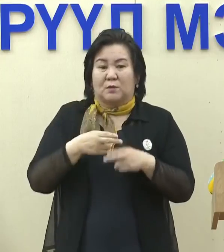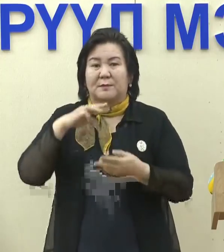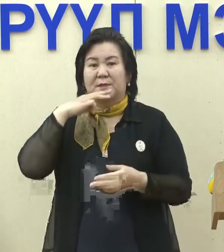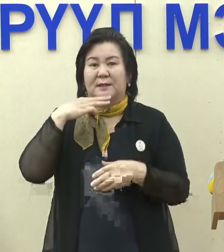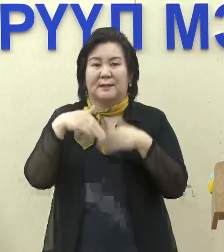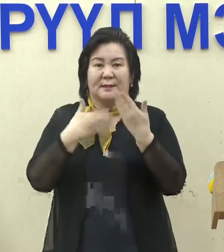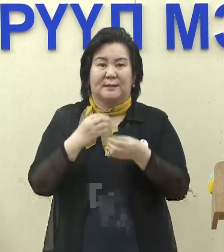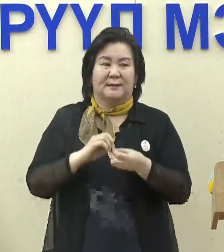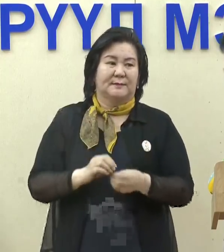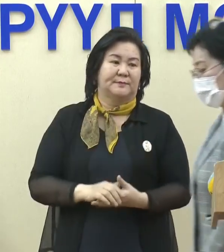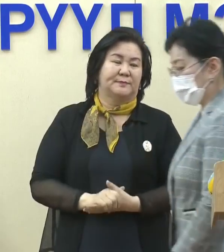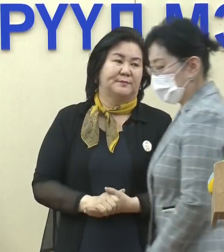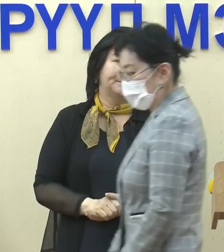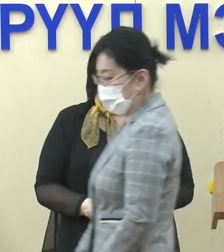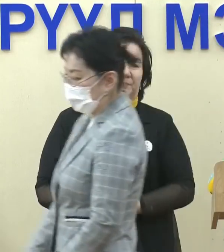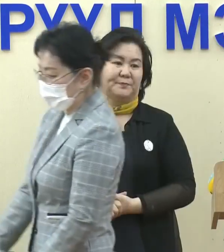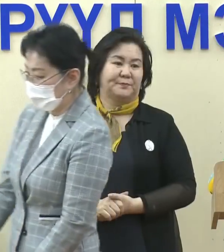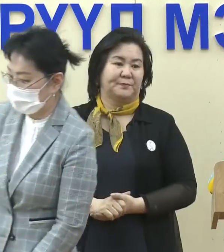мэдээлэл хийнэ.